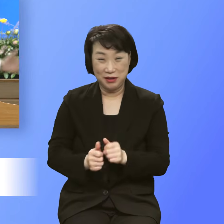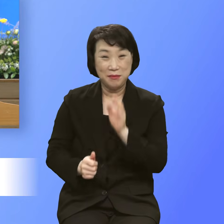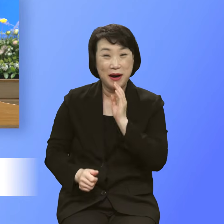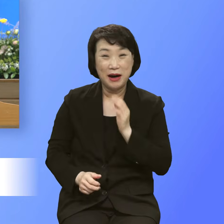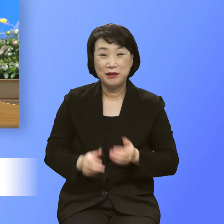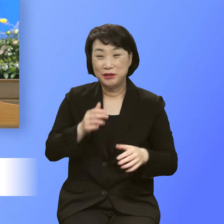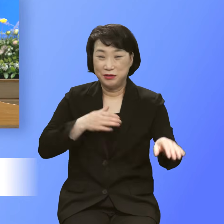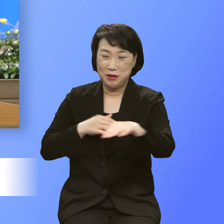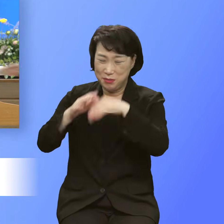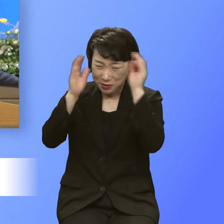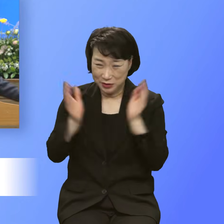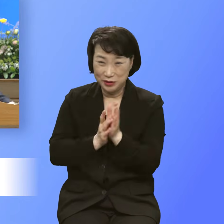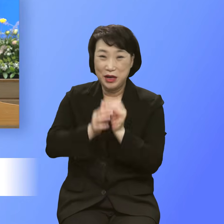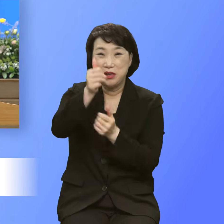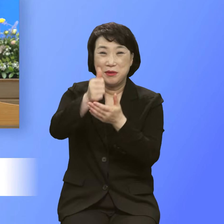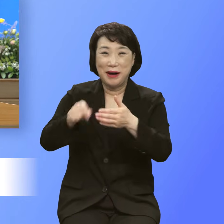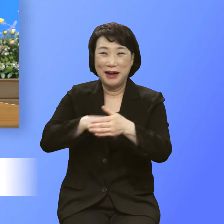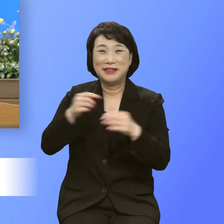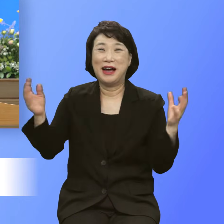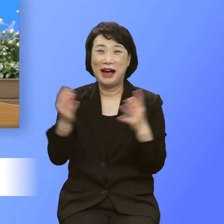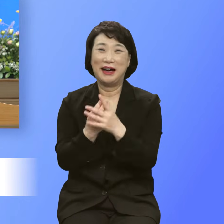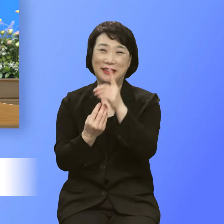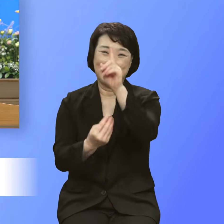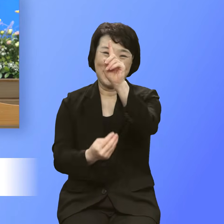우리 모두는 예수 안에서 하나라 이 말이야.